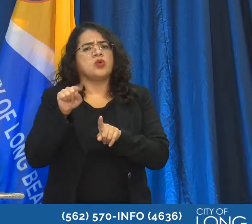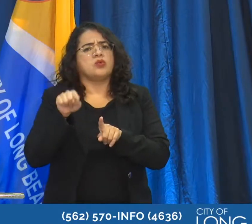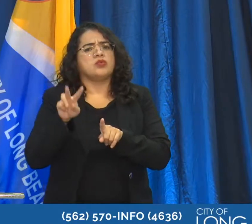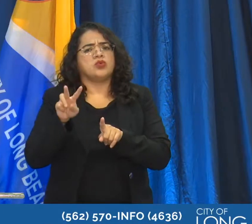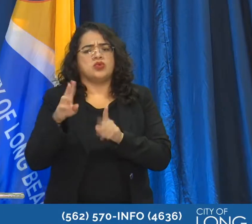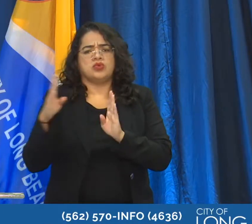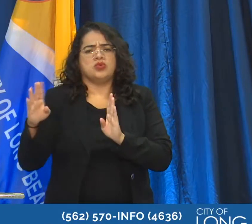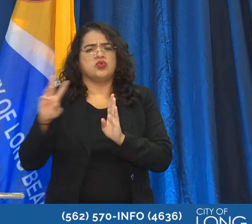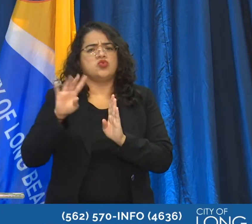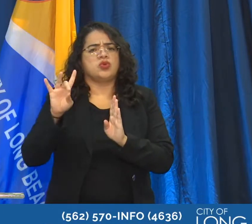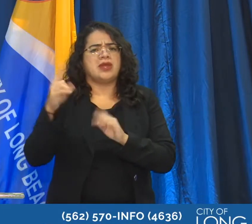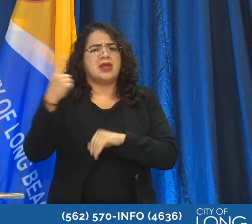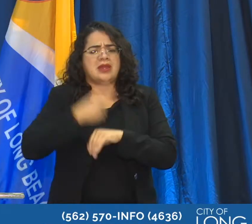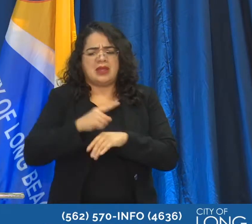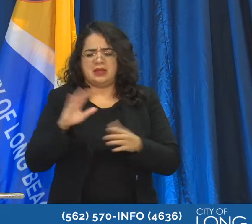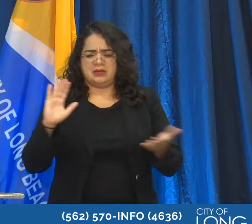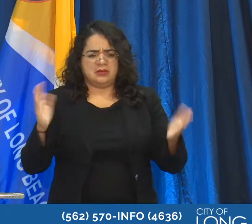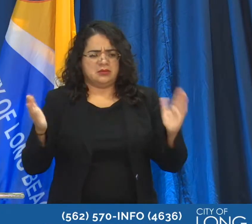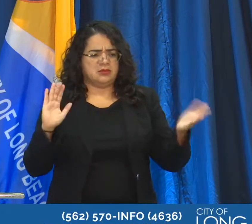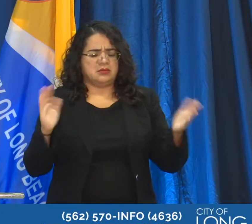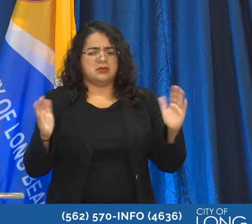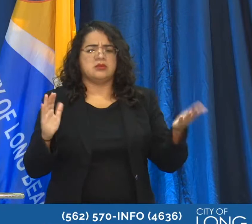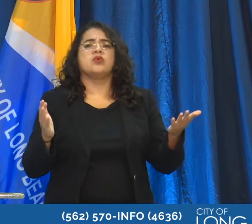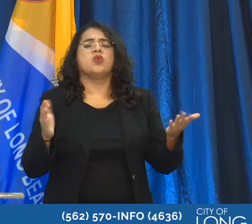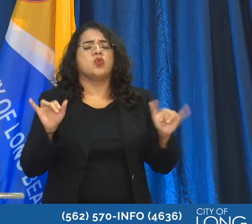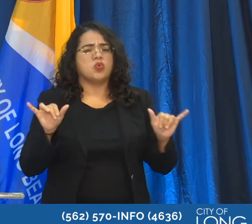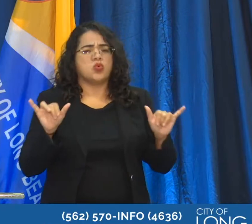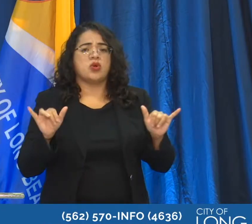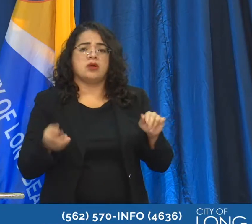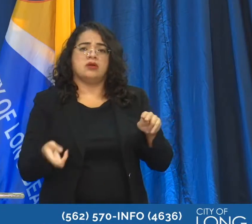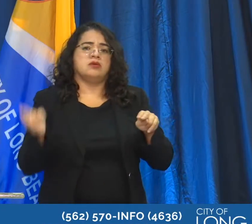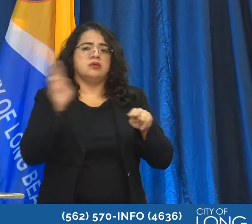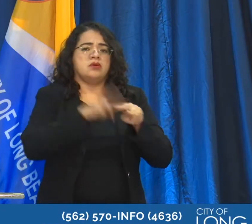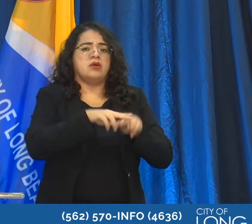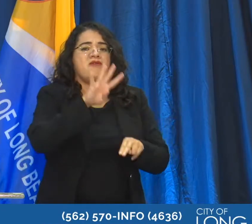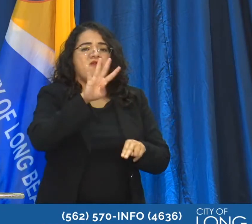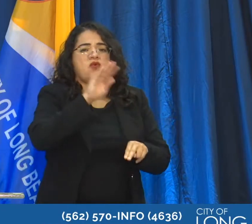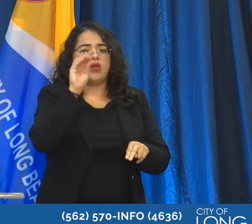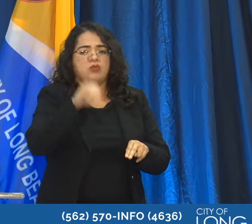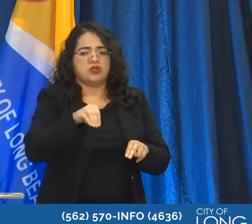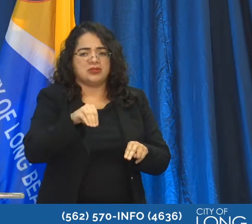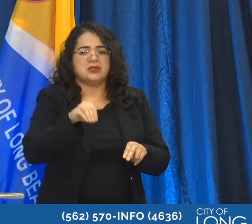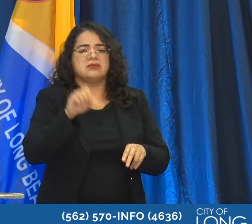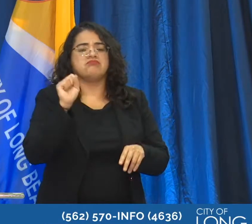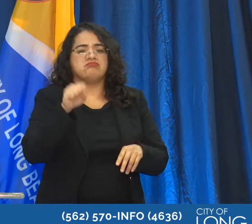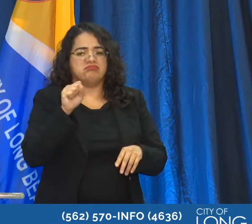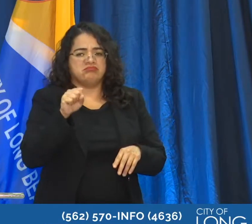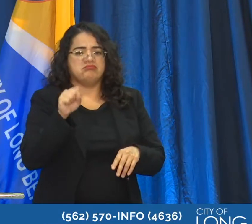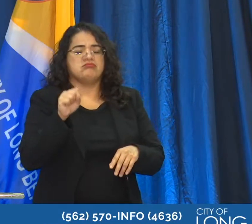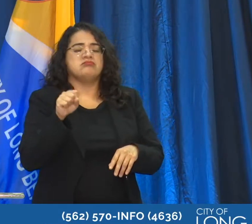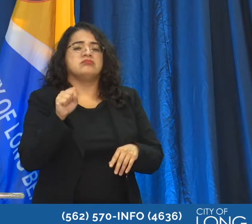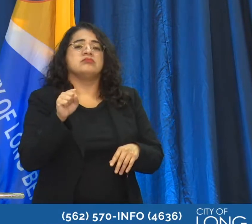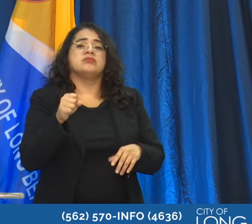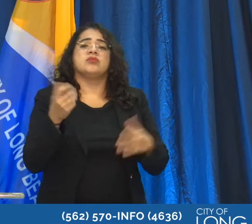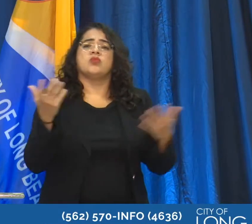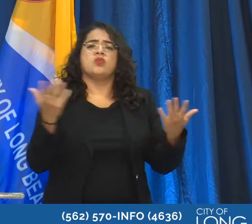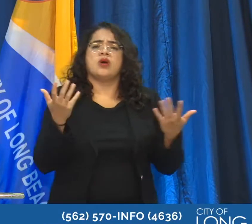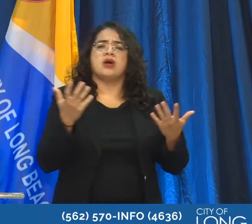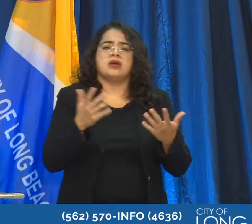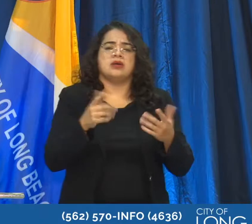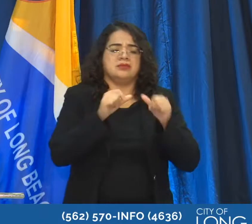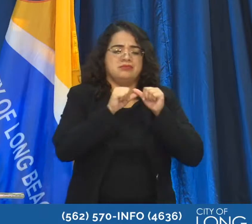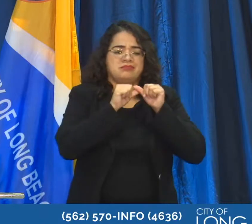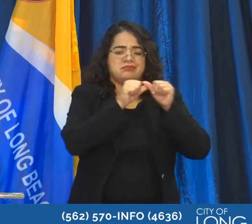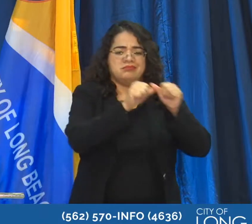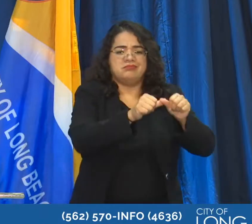días. Actualmente casi 40 de nuestras hospitalizaciones están asociadas con residentes de centros de atención y enfermería de largo